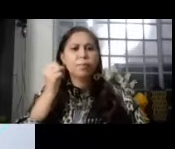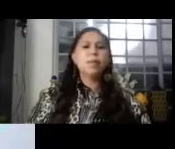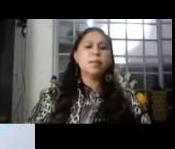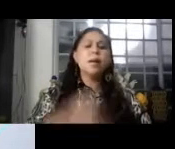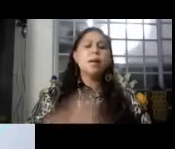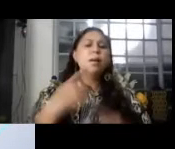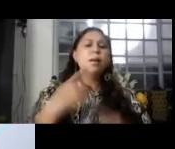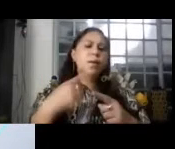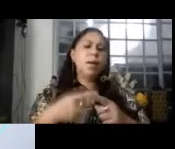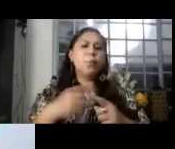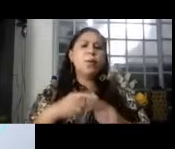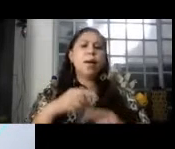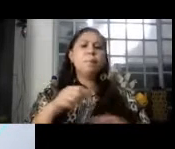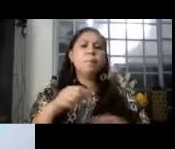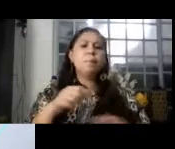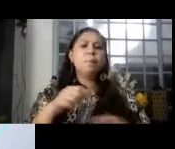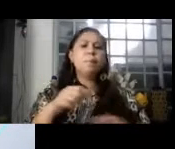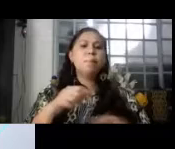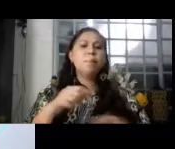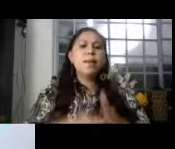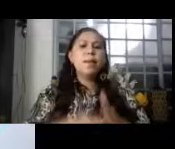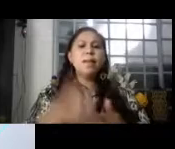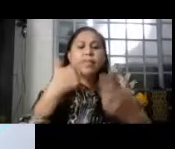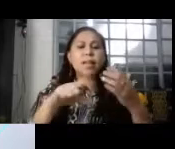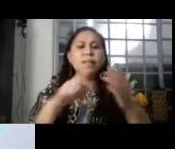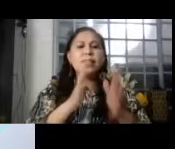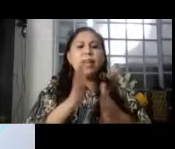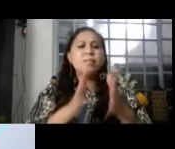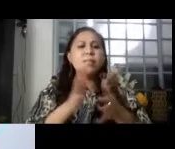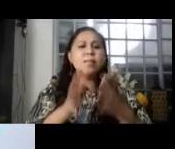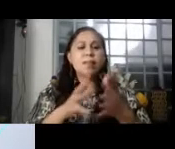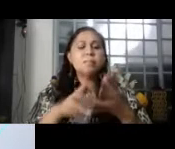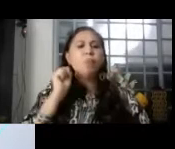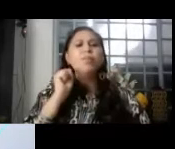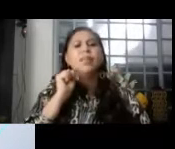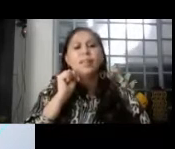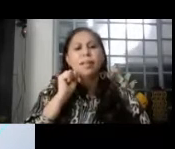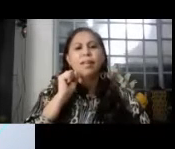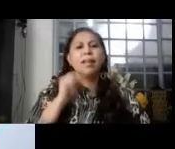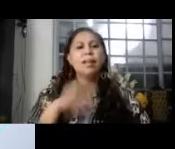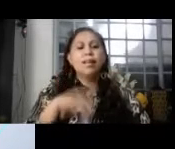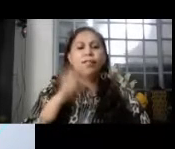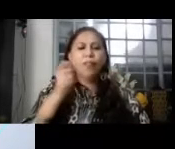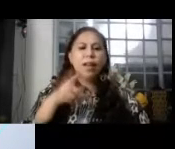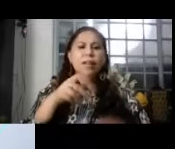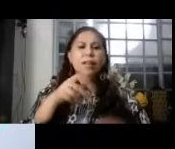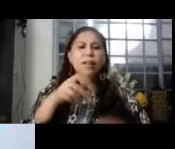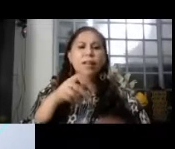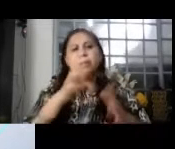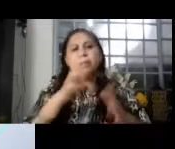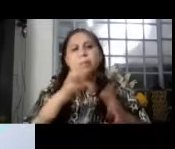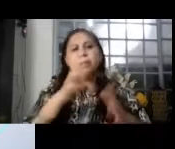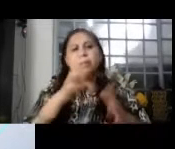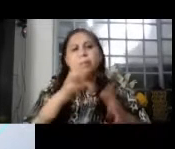os codas. Por quê? Porque a primeira língua deles vai ser a língua de sinais, mesmo ele sendo ouvinte. E falando, ele